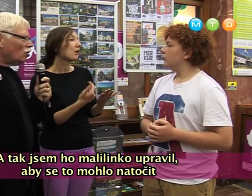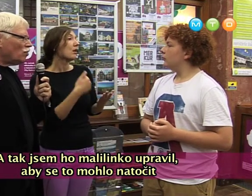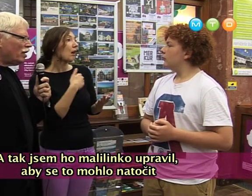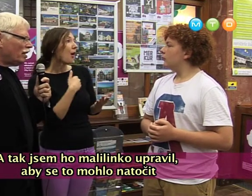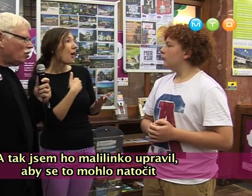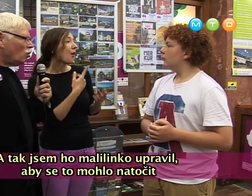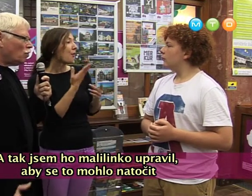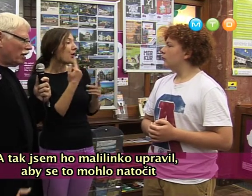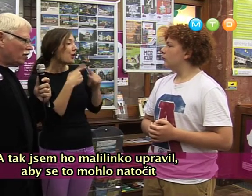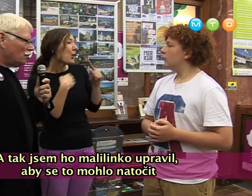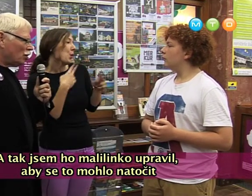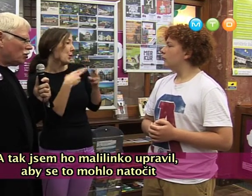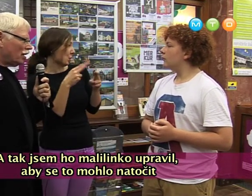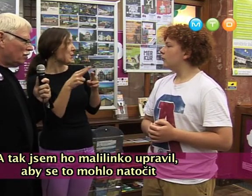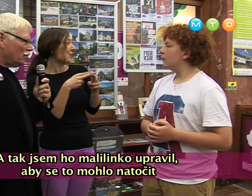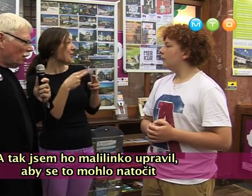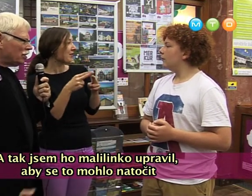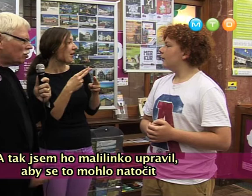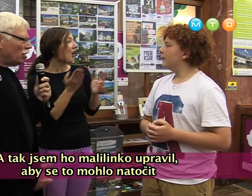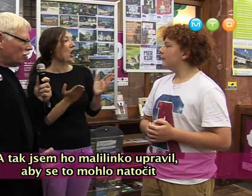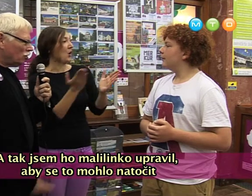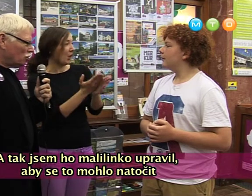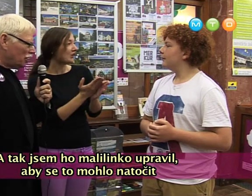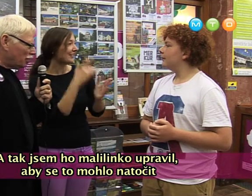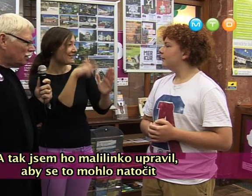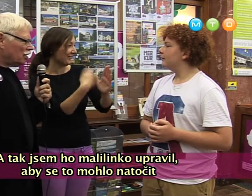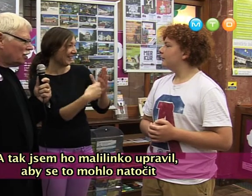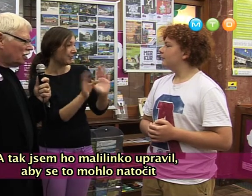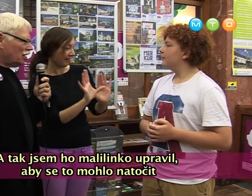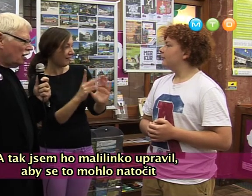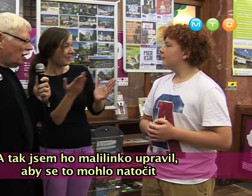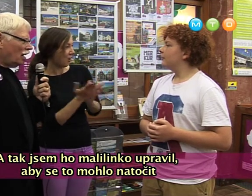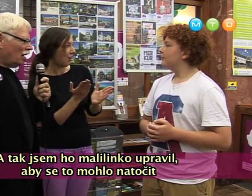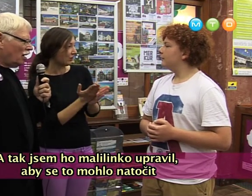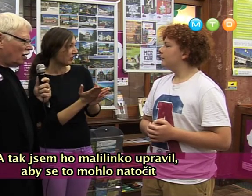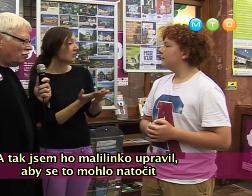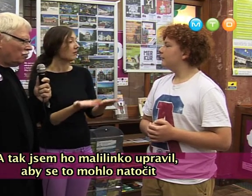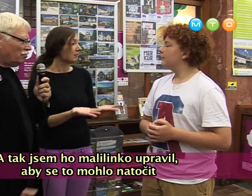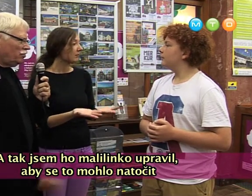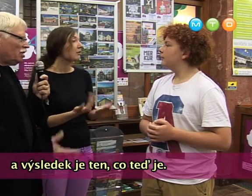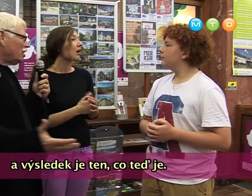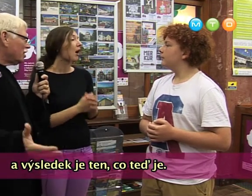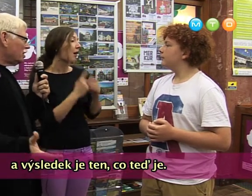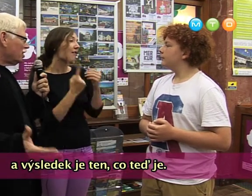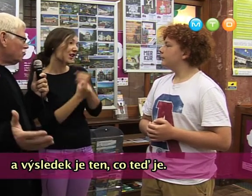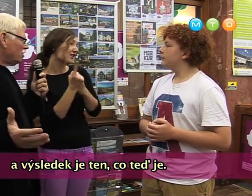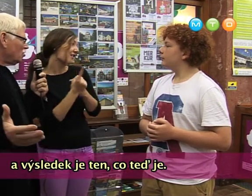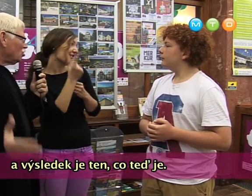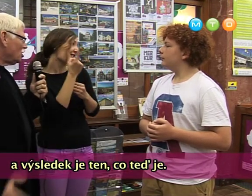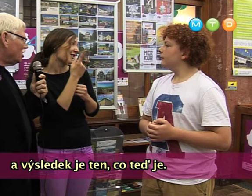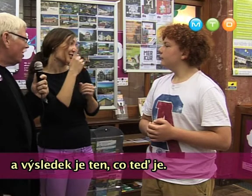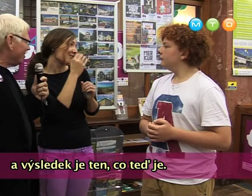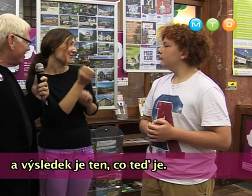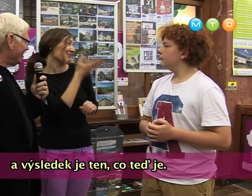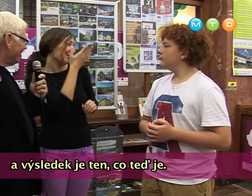jsem ho malilinko upravil, aby se to dalo natočit a výsledek je ten, co